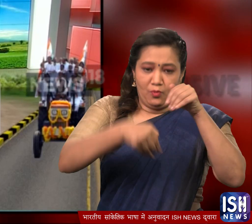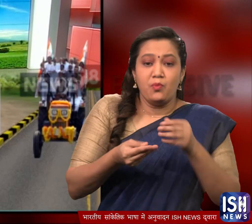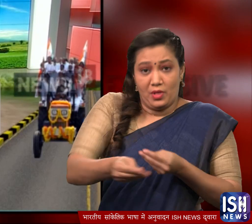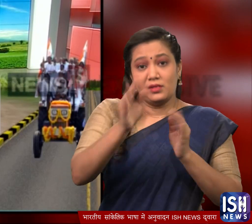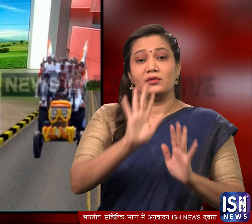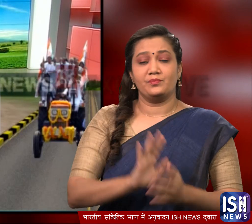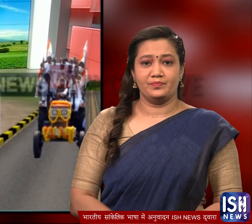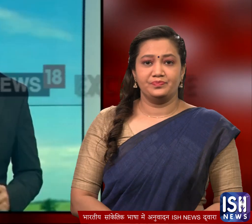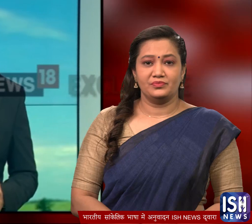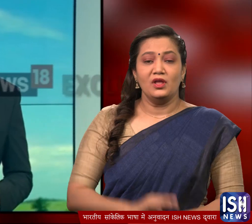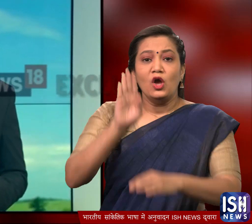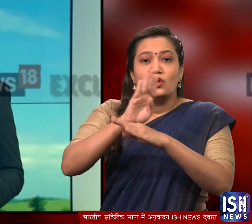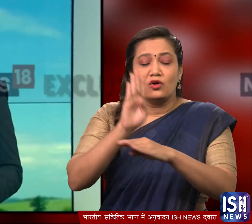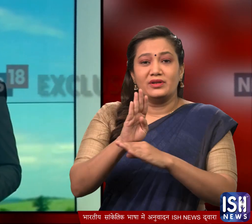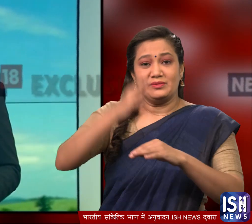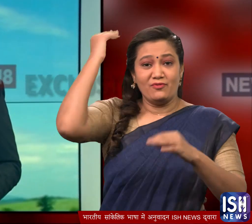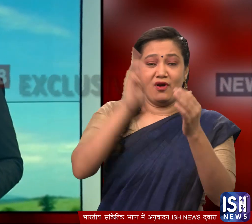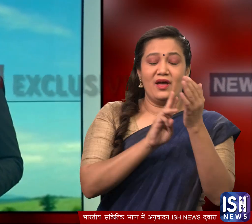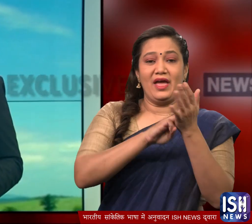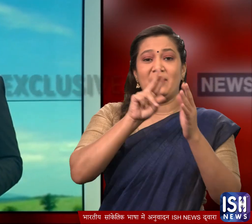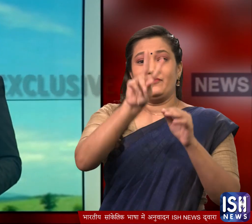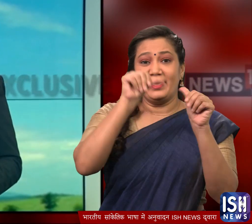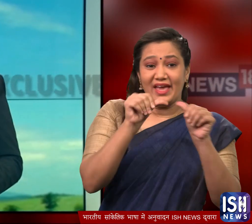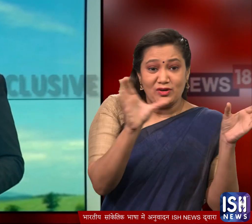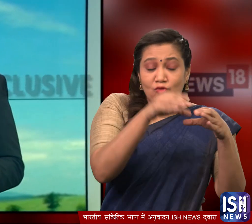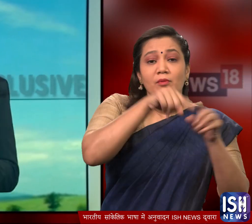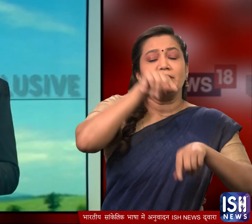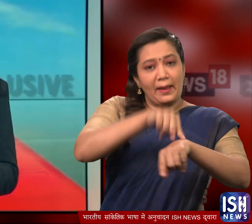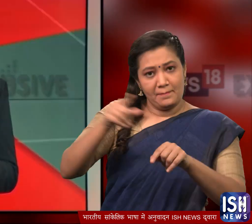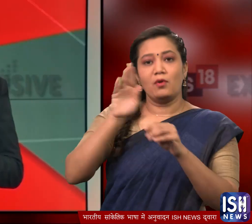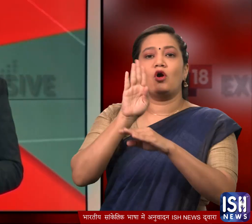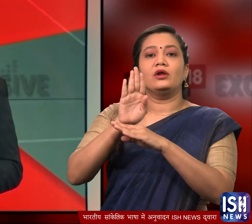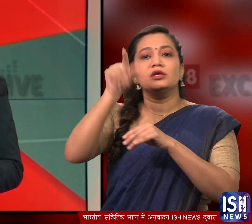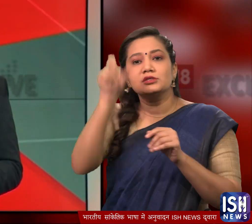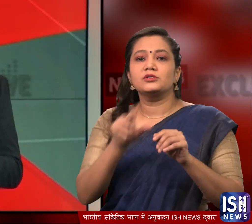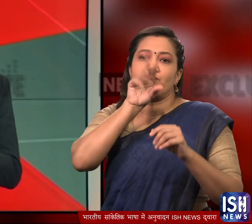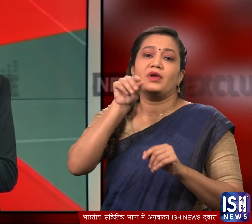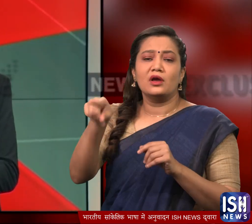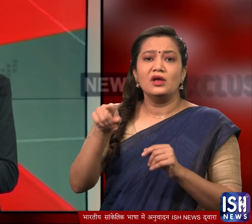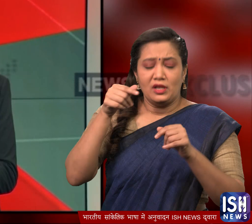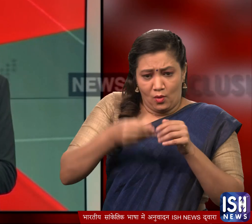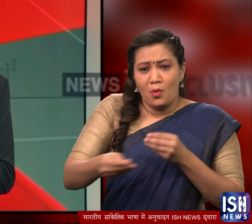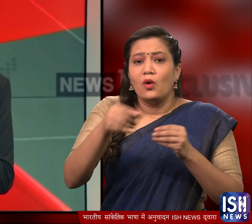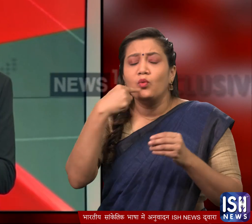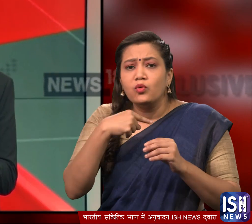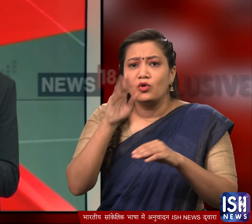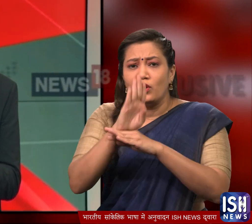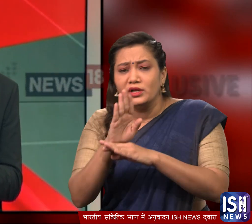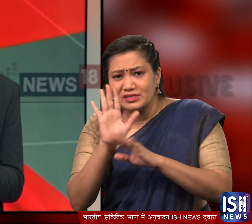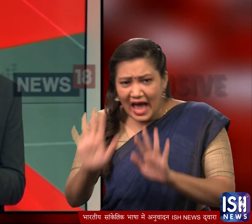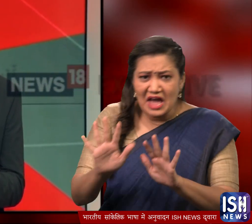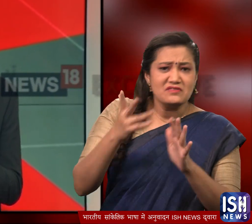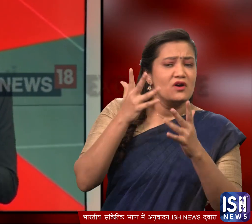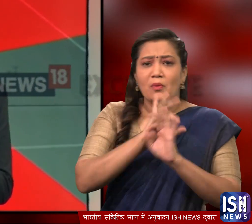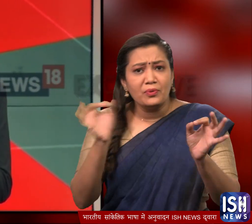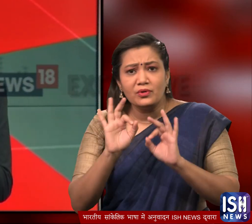बनने वाला है। कांग्रेस को स्पीकर का पद महाविकास आघाड़ी का गठन होते समय समझौते के तहत मिला था। अब नए स्पीकर के चुनाव में यह पद कांग्रेस